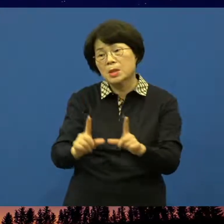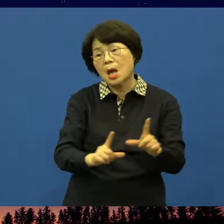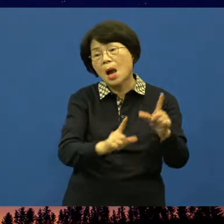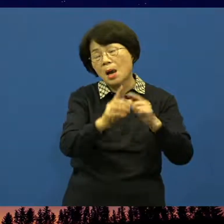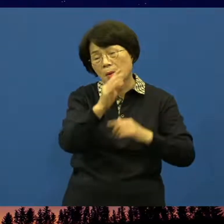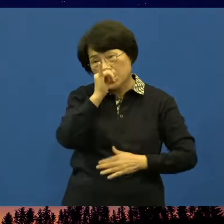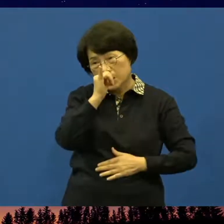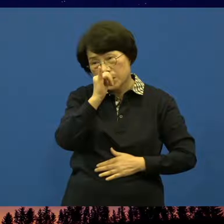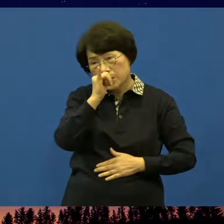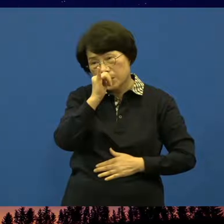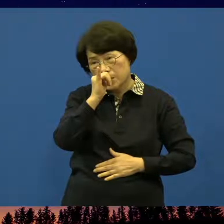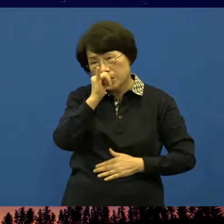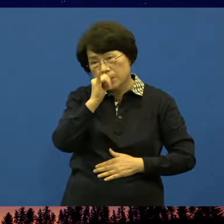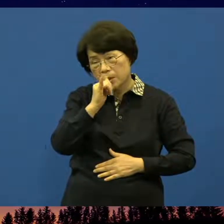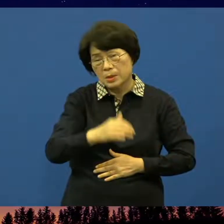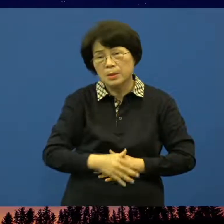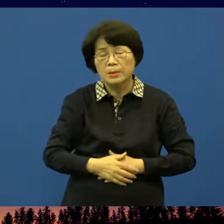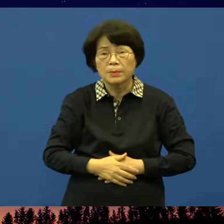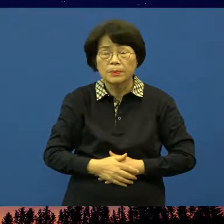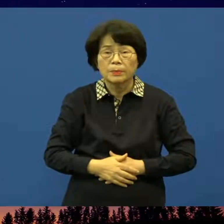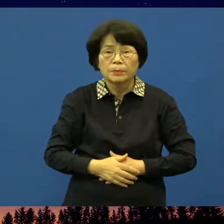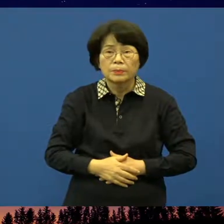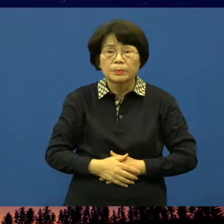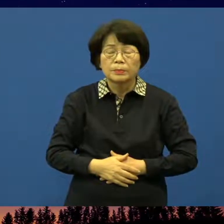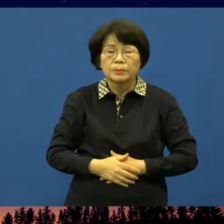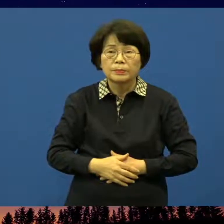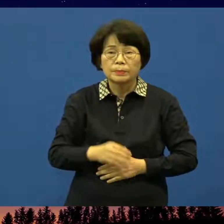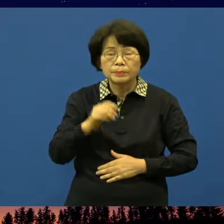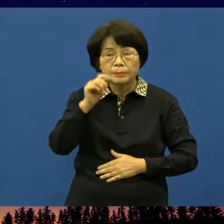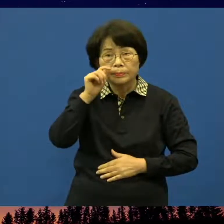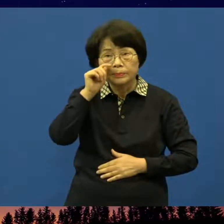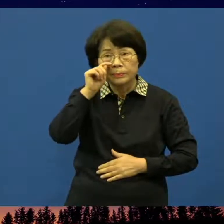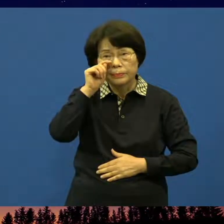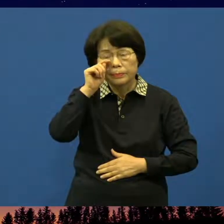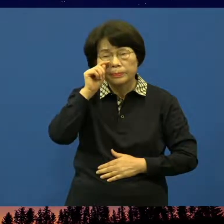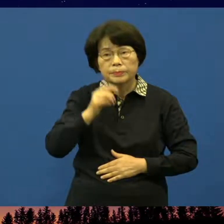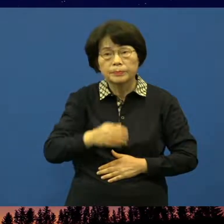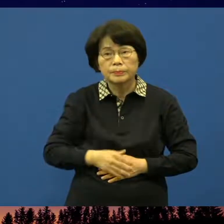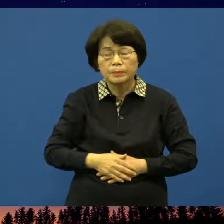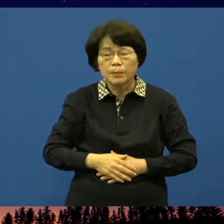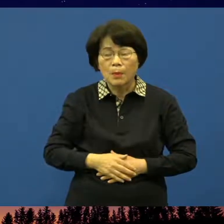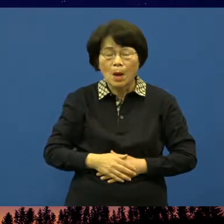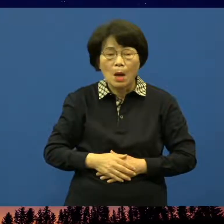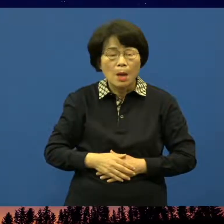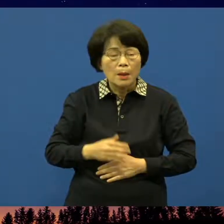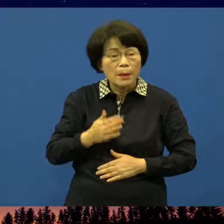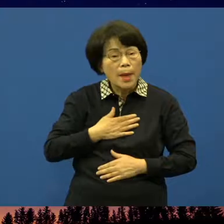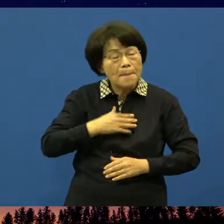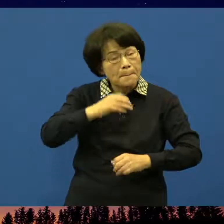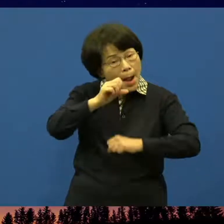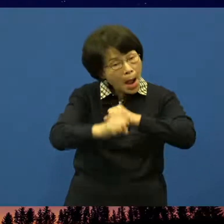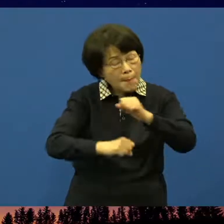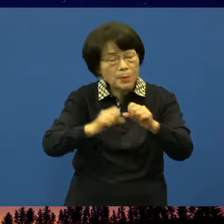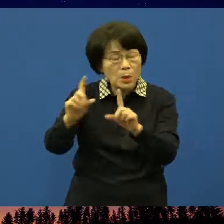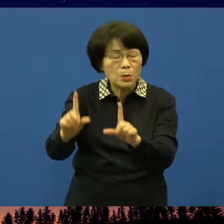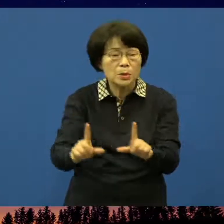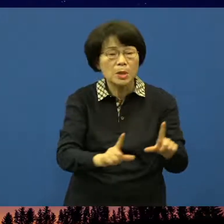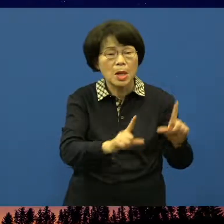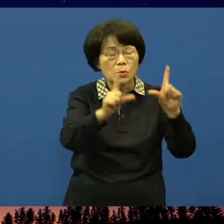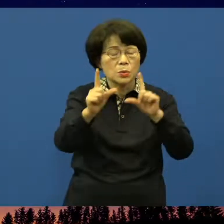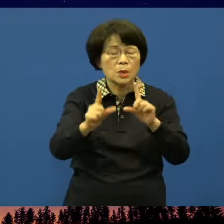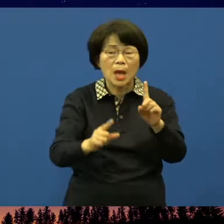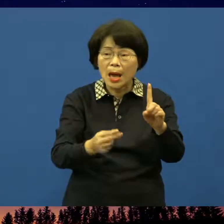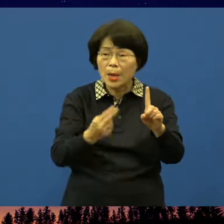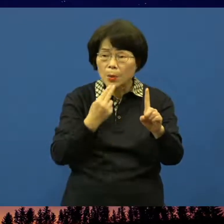늘 시달리는 인생을 살게 된 것이죠. 뭐 하나 우리가 마음대로 살아갈 수 있는 게 없어요.